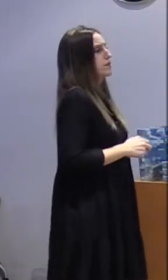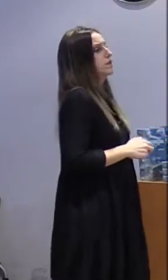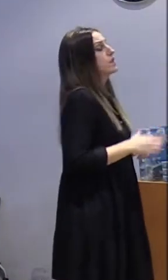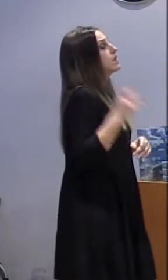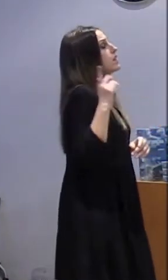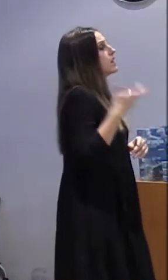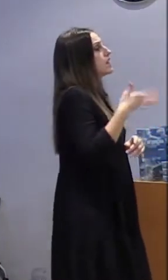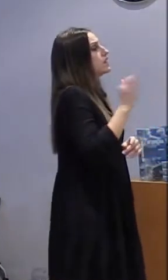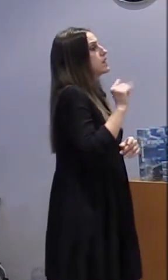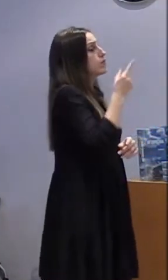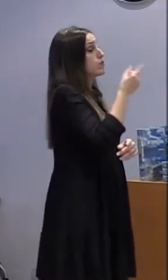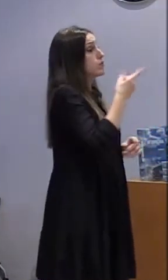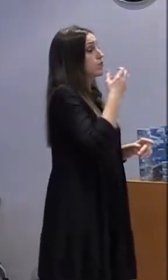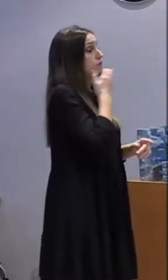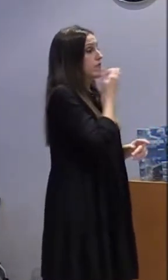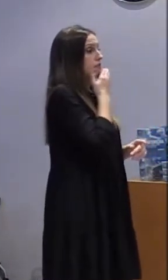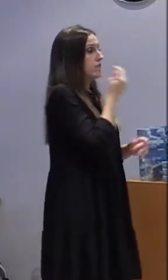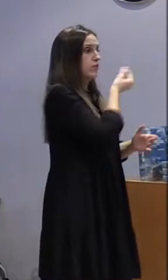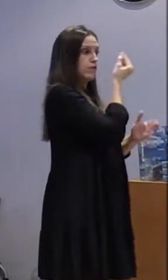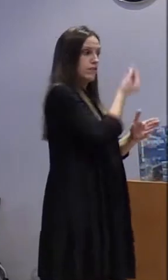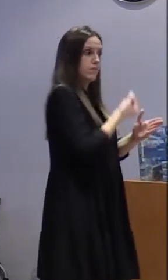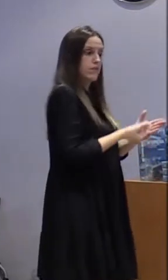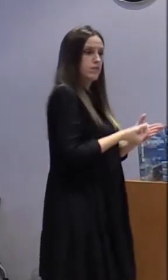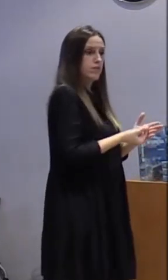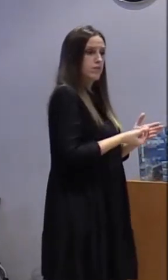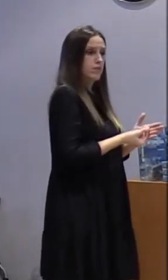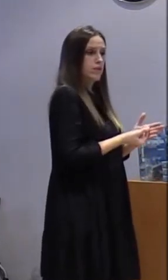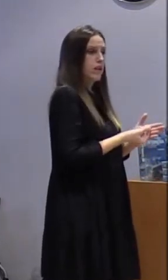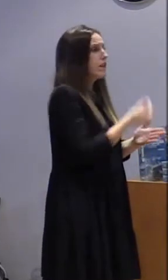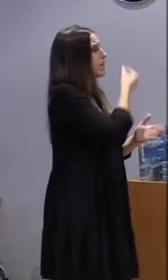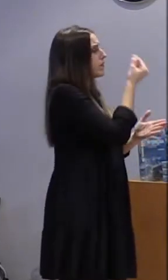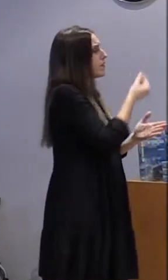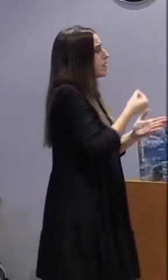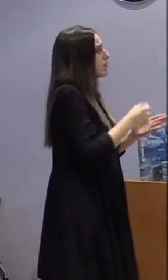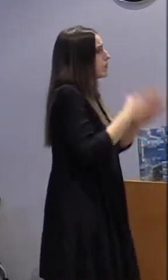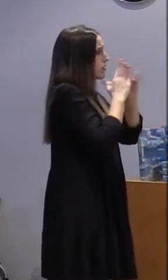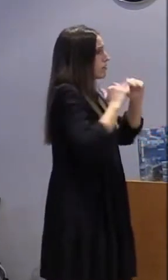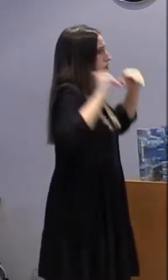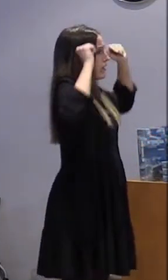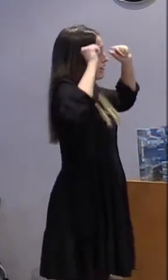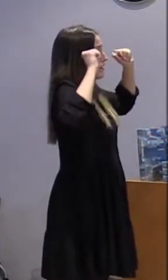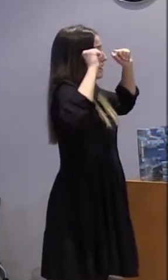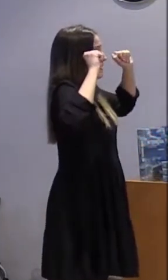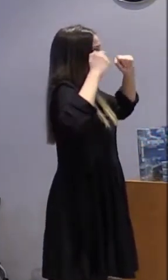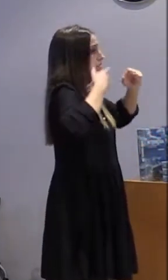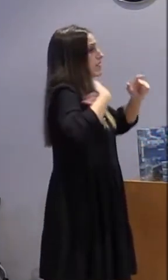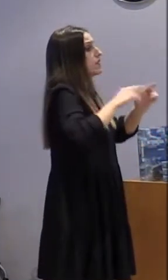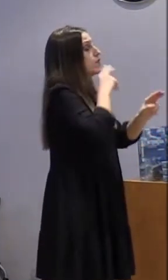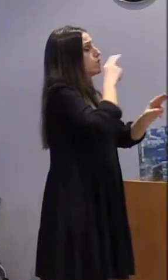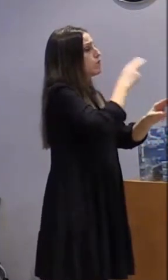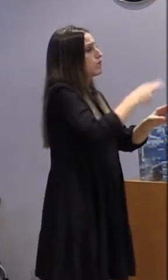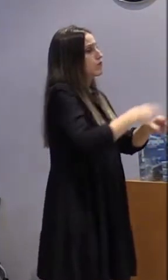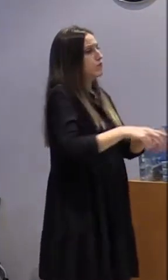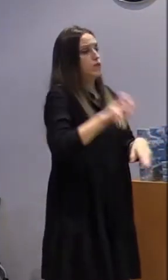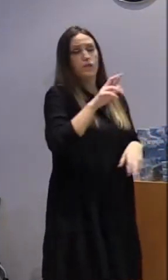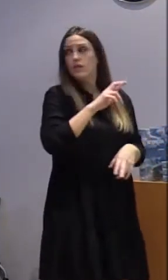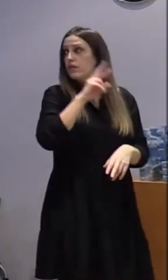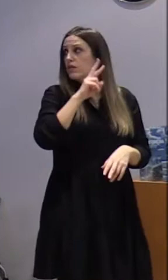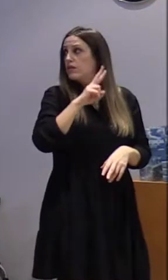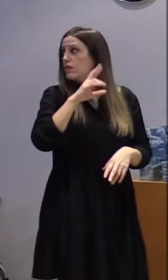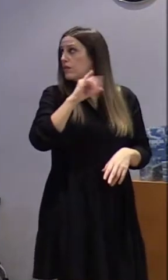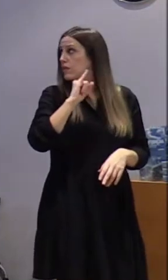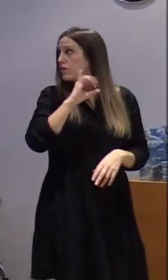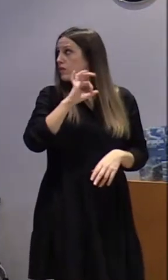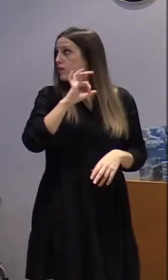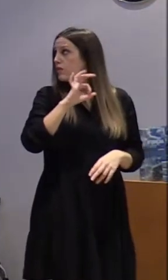Aquí tenemos un ejemplo de pintura ya de pintores holandeses, en este caso son cuadros de Ruiz Dael. Y fijaros